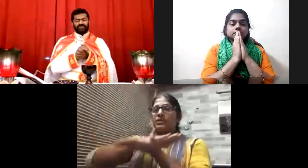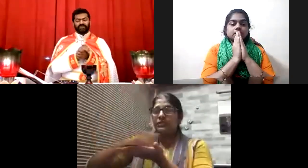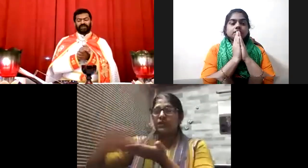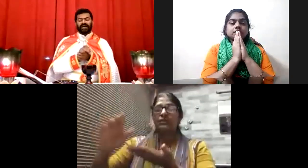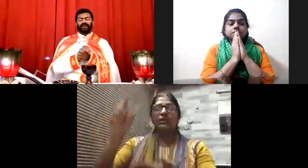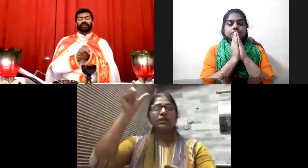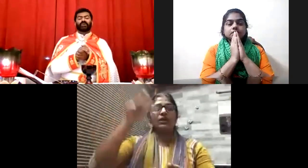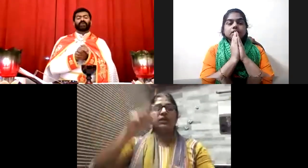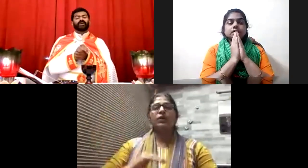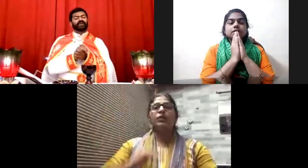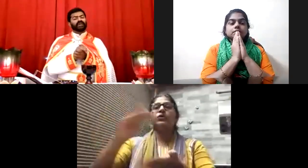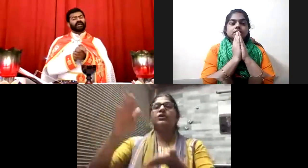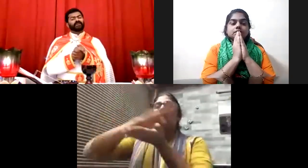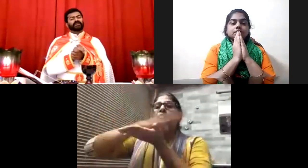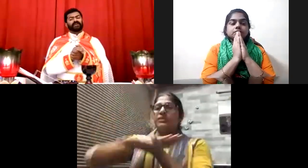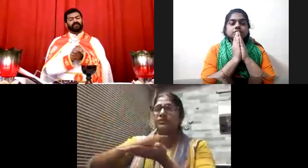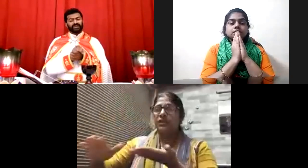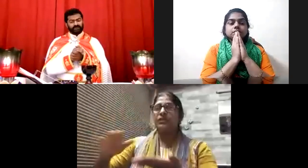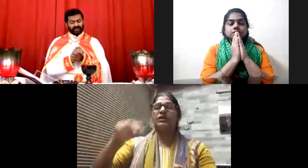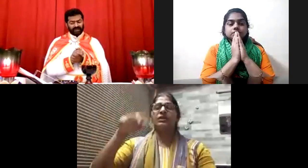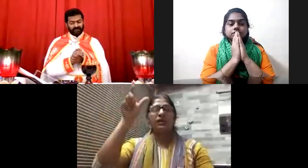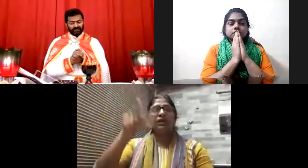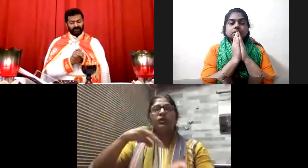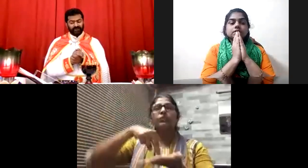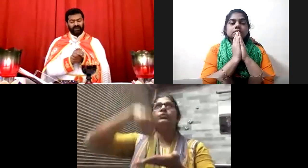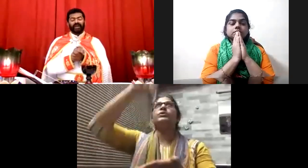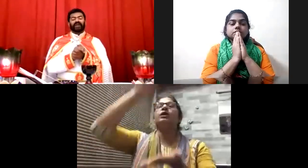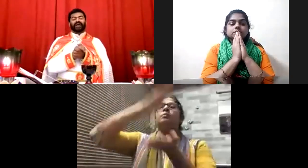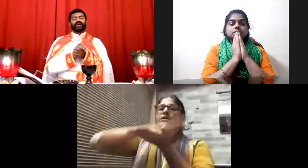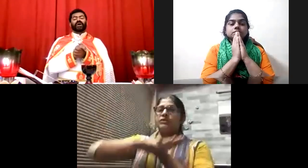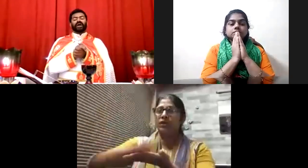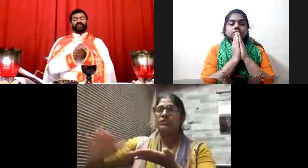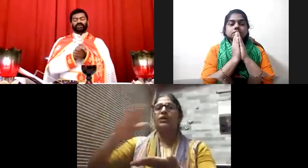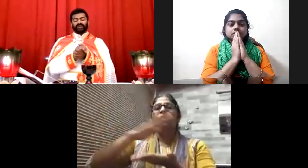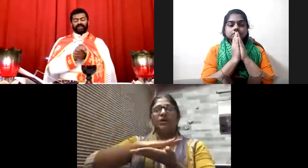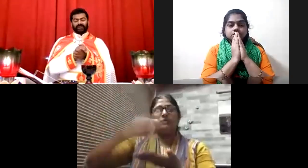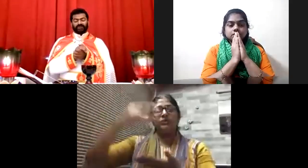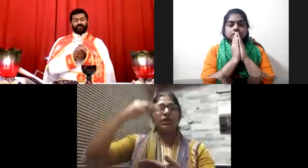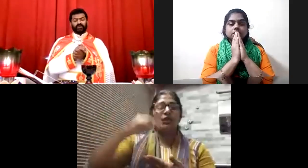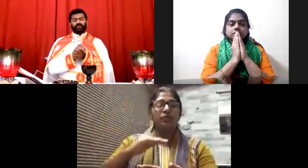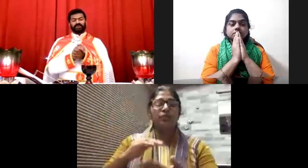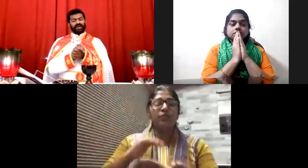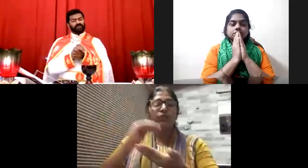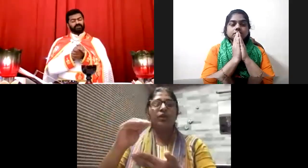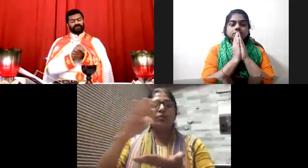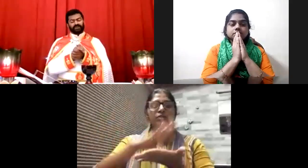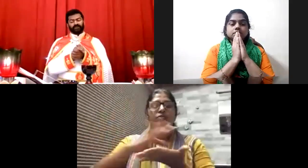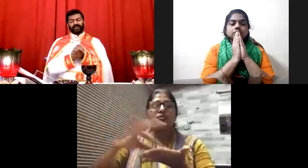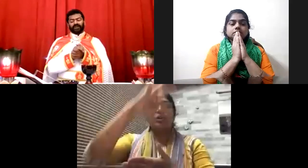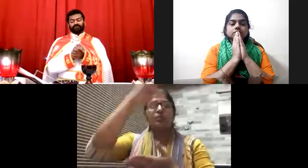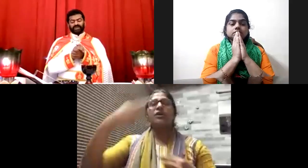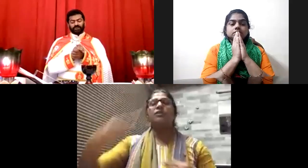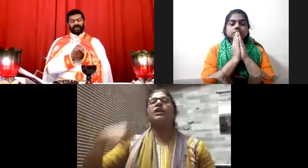ഏകപിതാവ് പരിശുദ്ധനാകുന്നു, ഏകപുത്രൻ പരിശുദ്ധനാകുന്നു, ഏകരൂഹ പരിശുദ്ധനാകുന്നു. പിതാവിനും